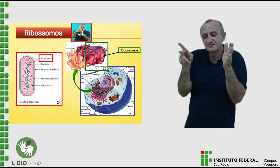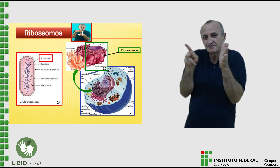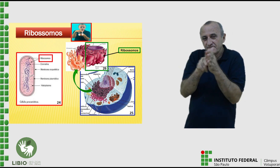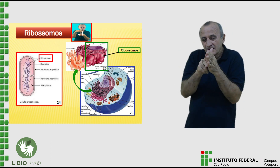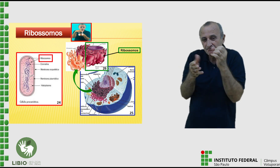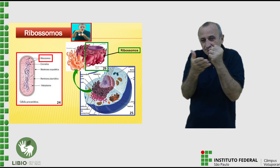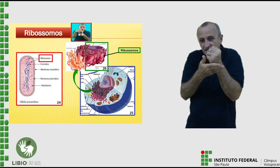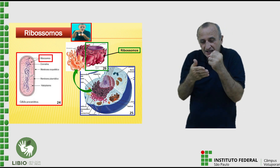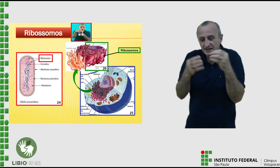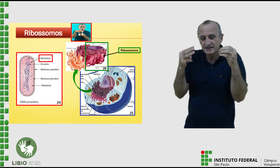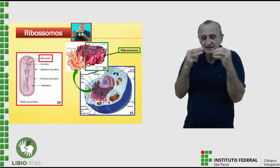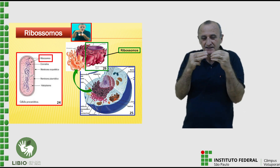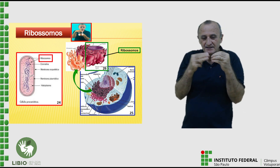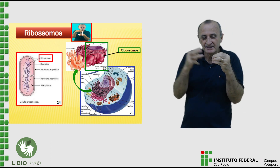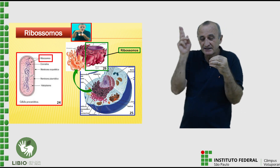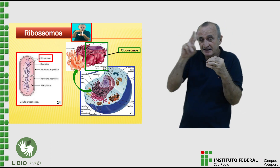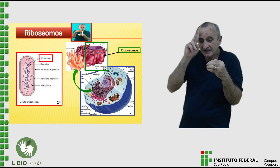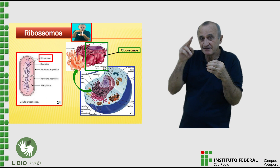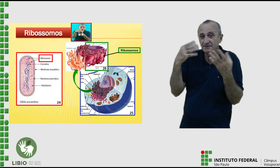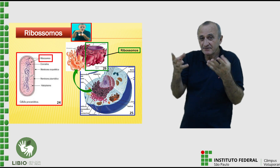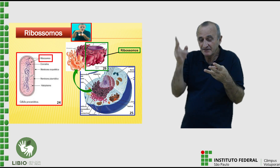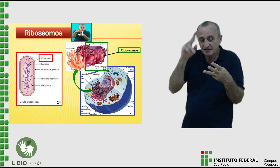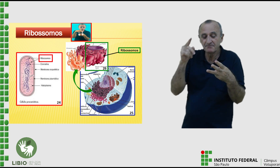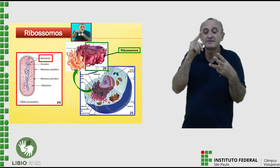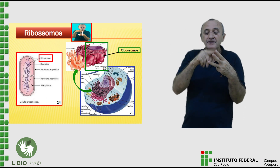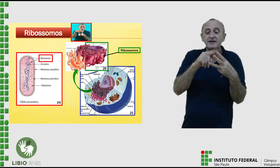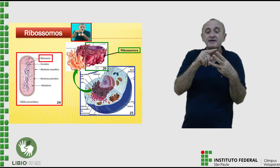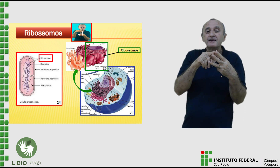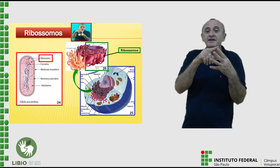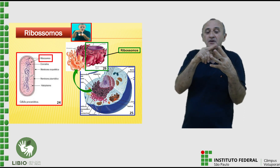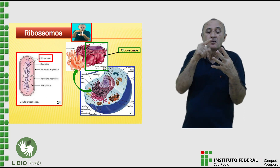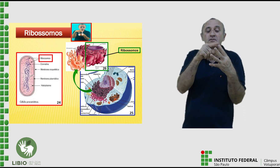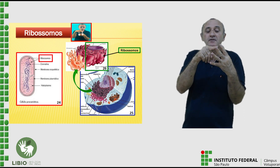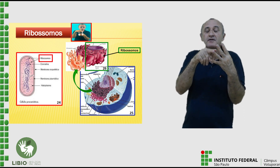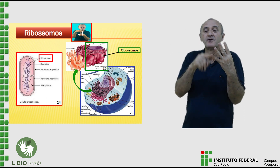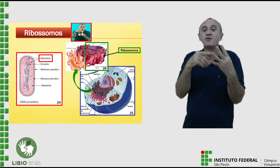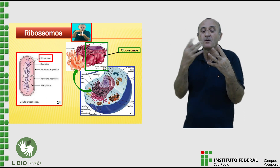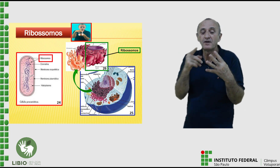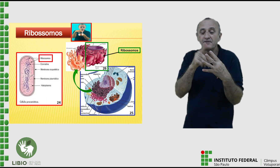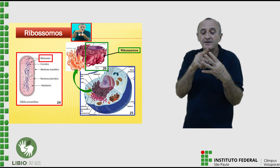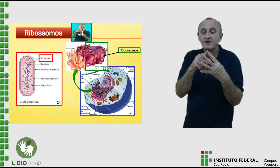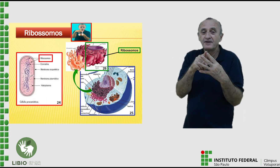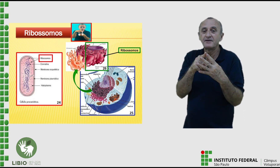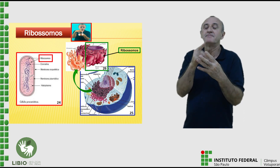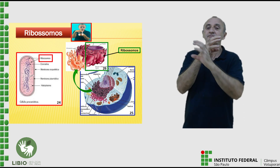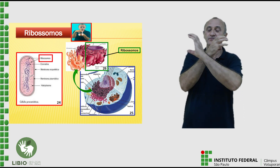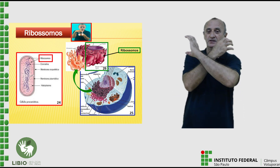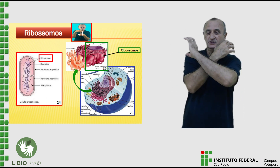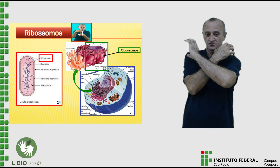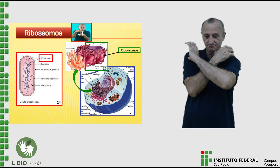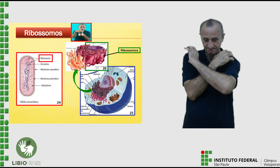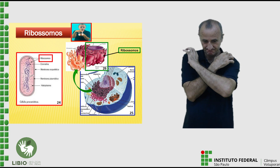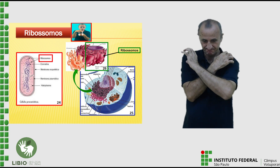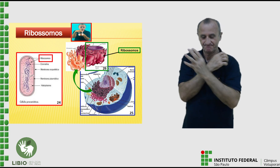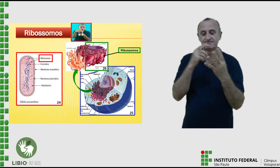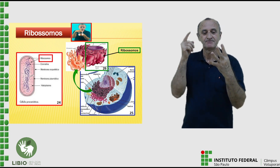Lembra dos 4 componentes? Primeiro, lembra? Nós aprendemos a